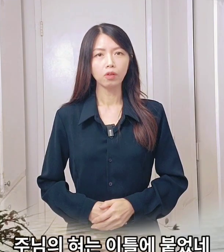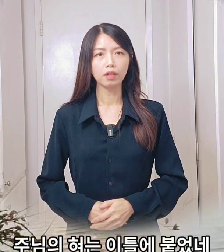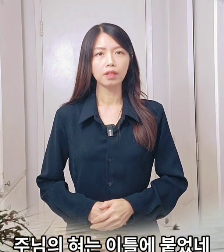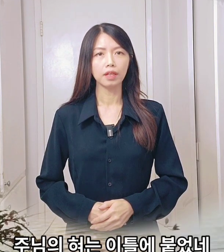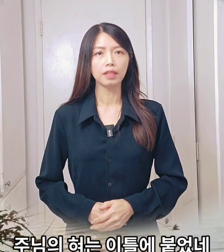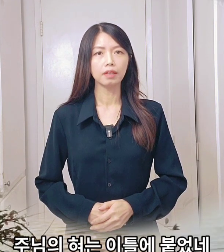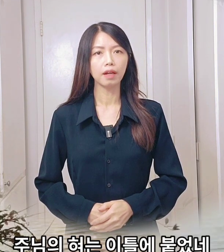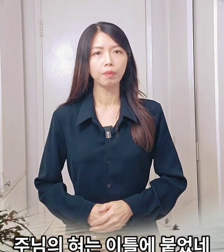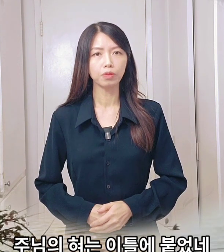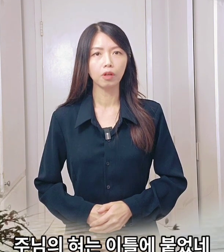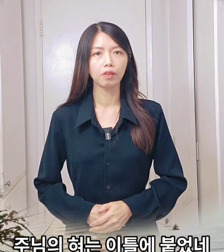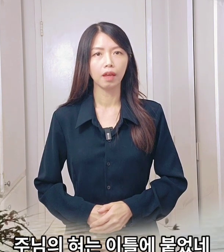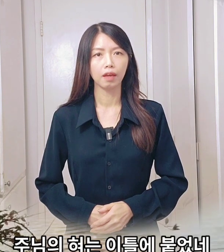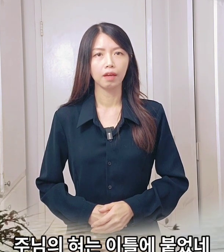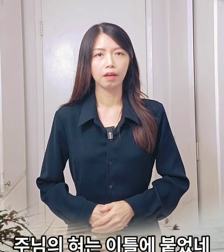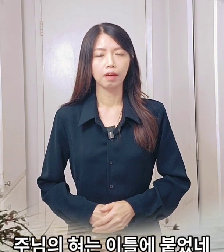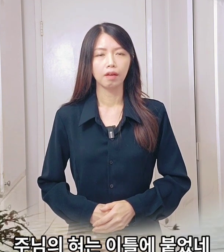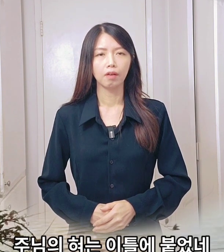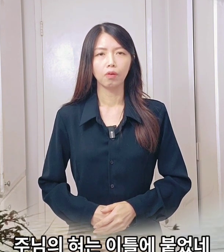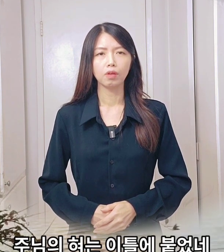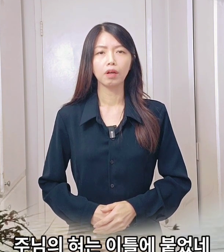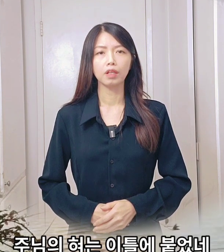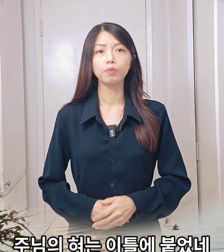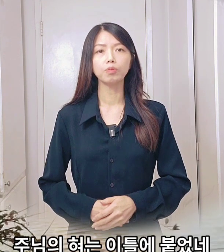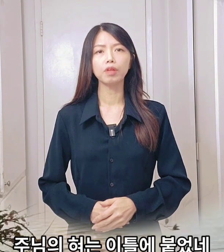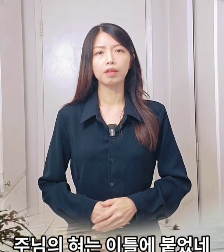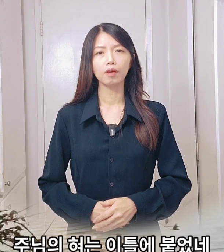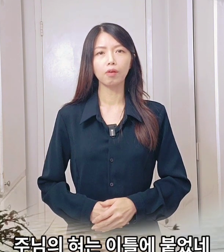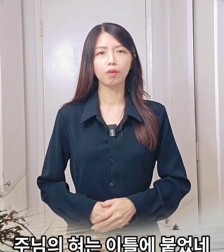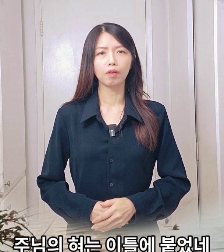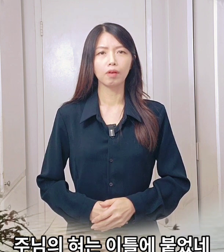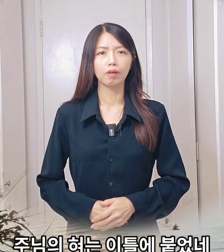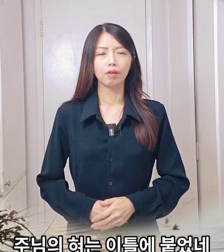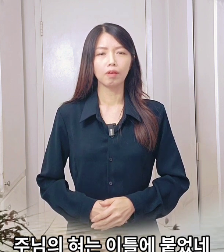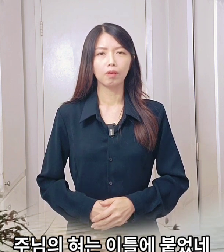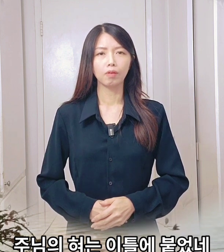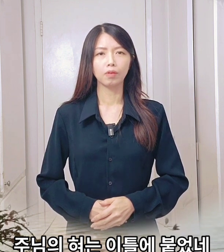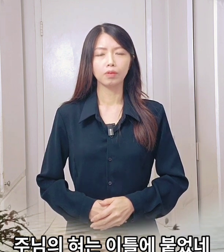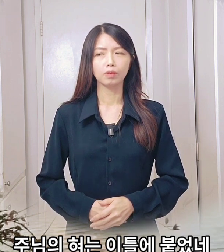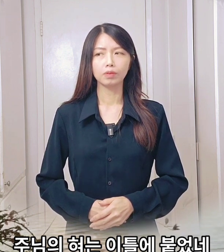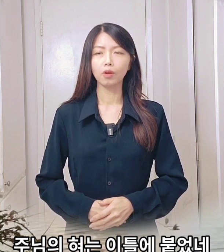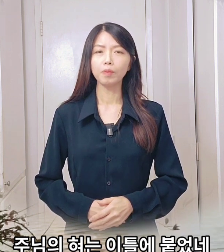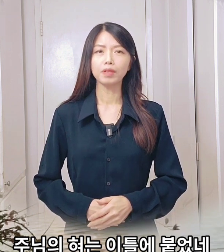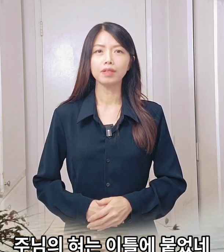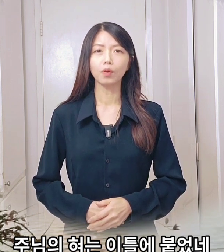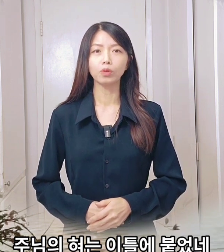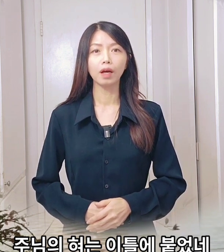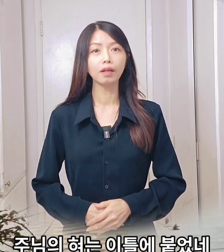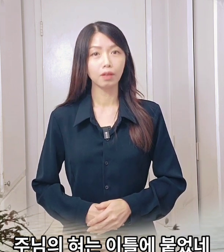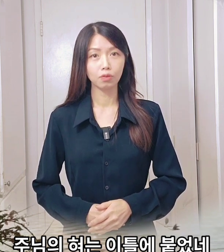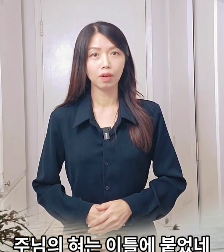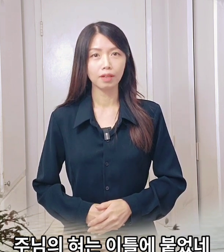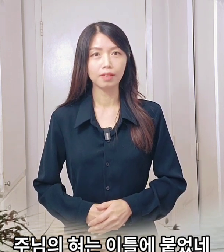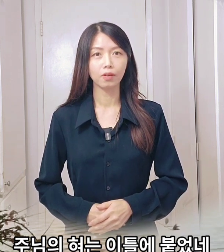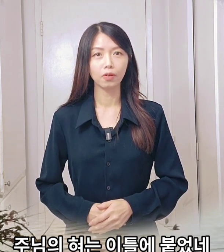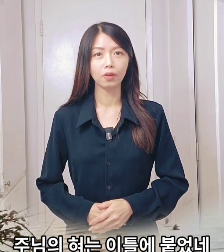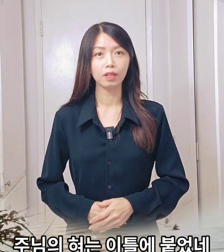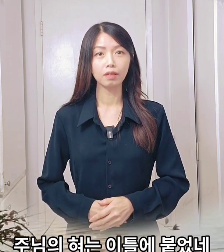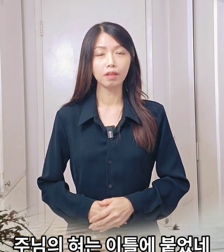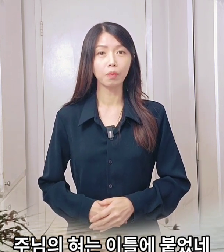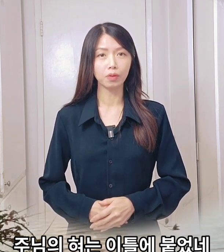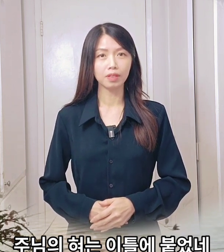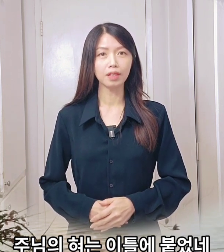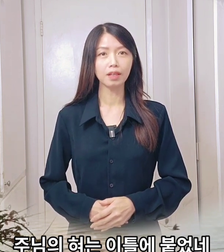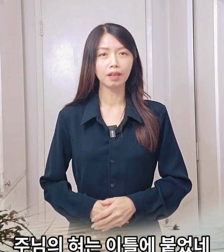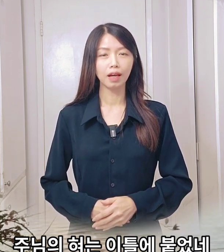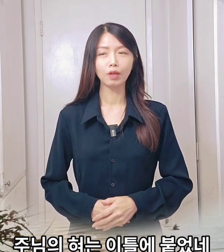주님의 혀는 이틀에 붙었네. 제가 이 부분에서 처음에 진짜 오타가 난 줄 알았어요.